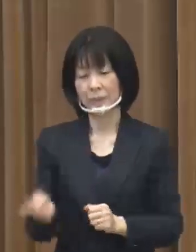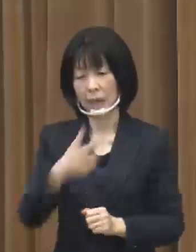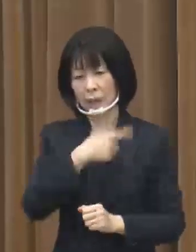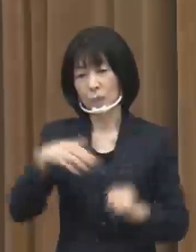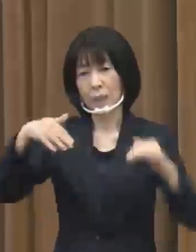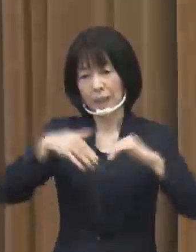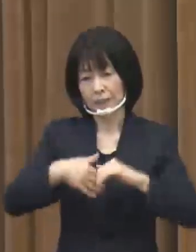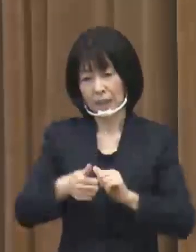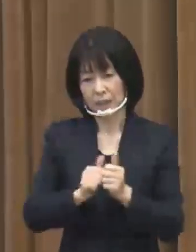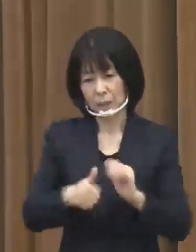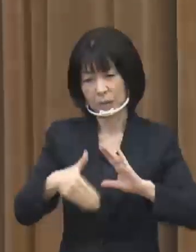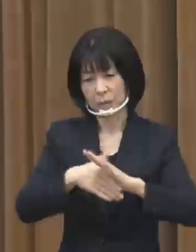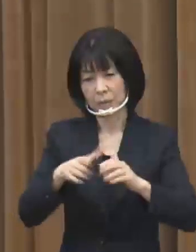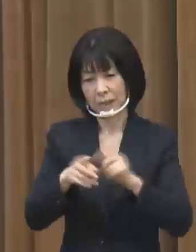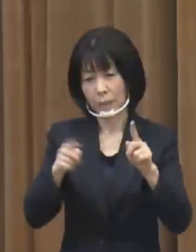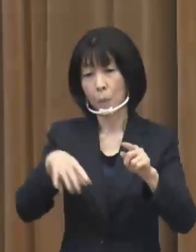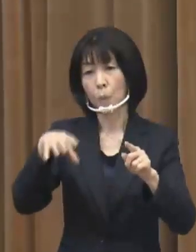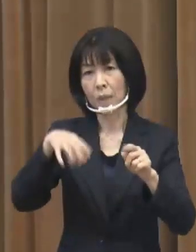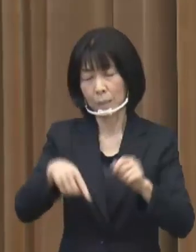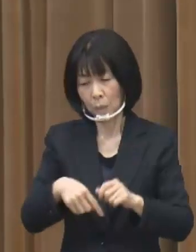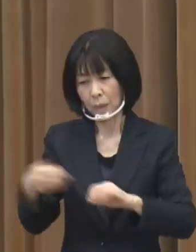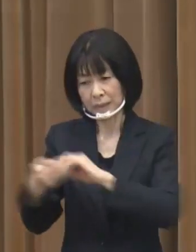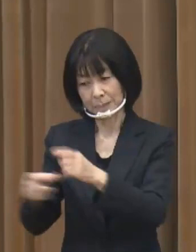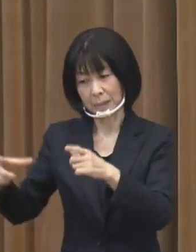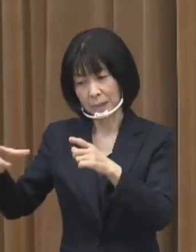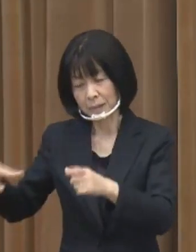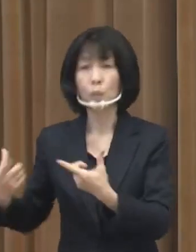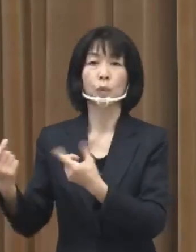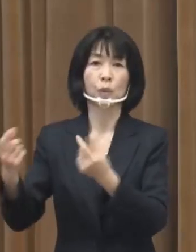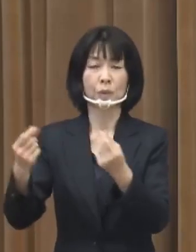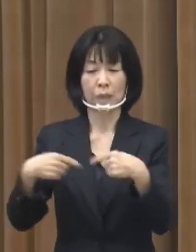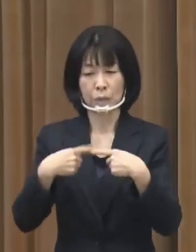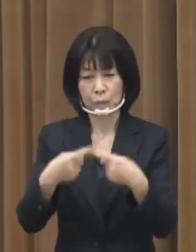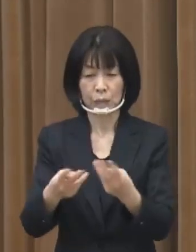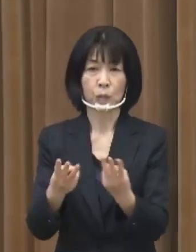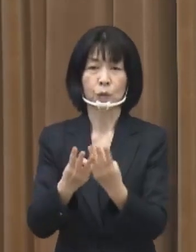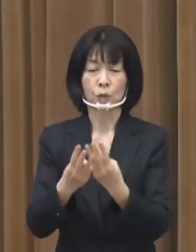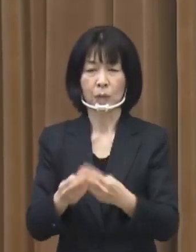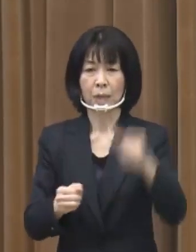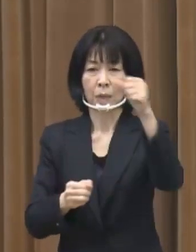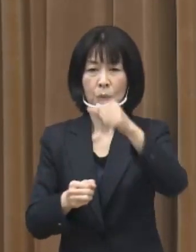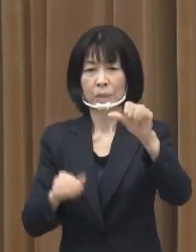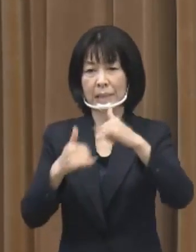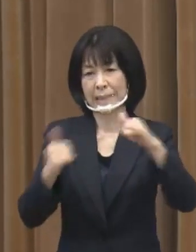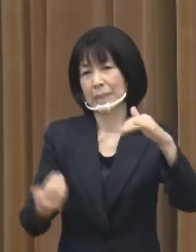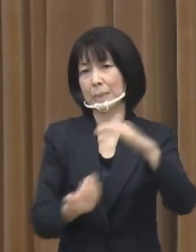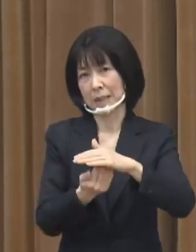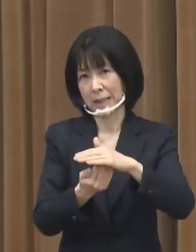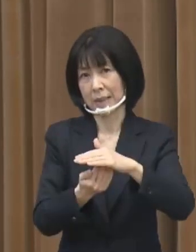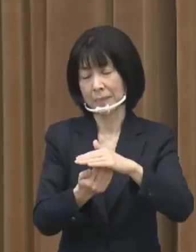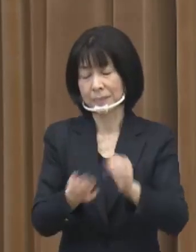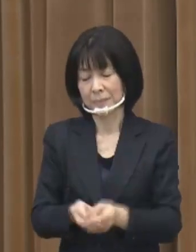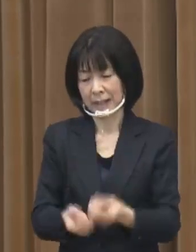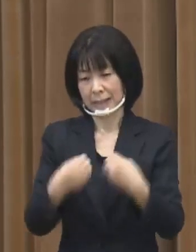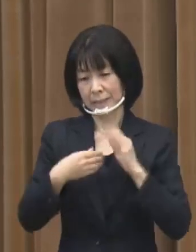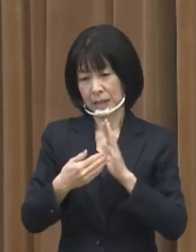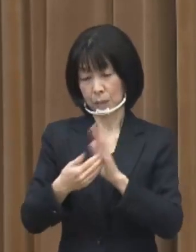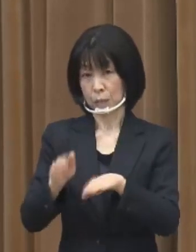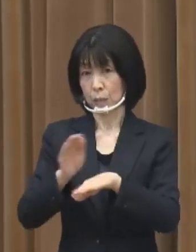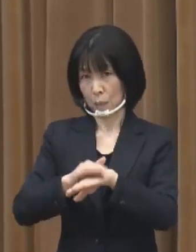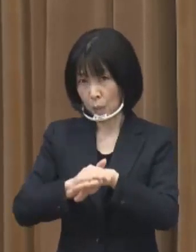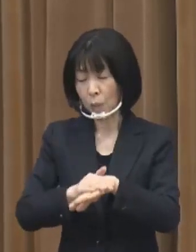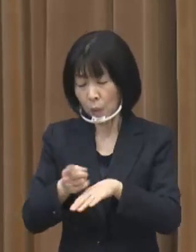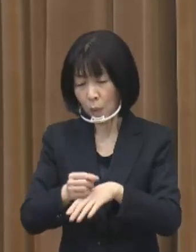スポーツ文化公園でも、埼玉スタジアムと同様、入場者数は5000人にし、また感染防止対策